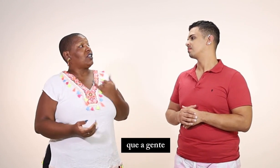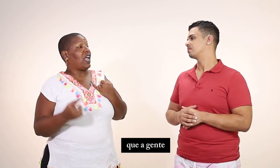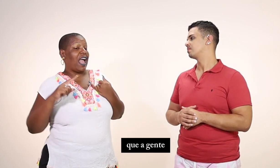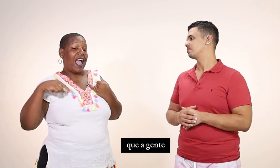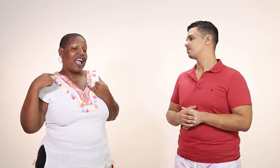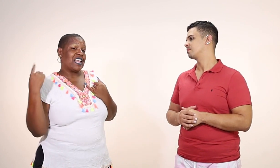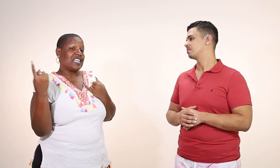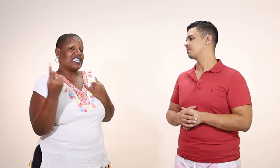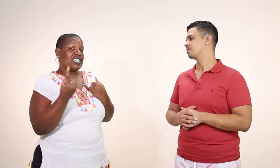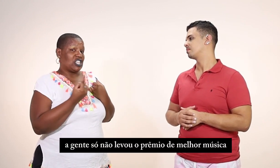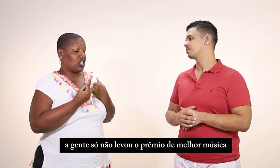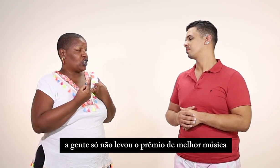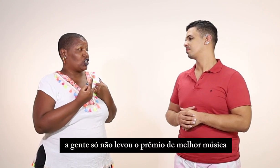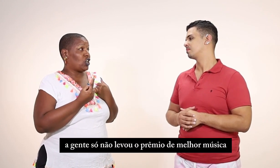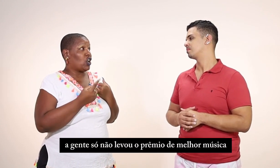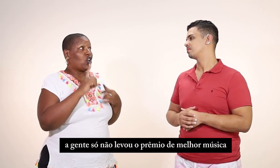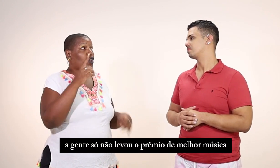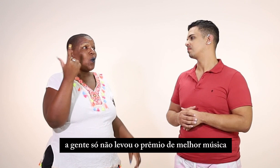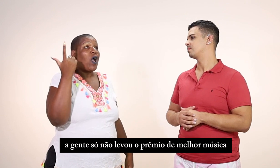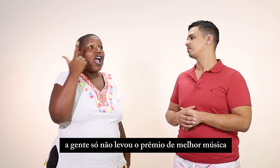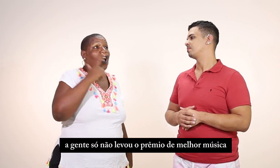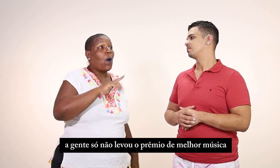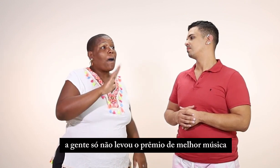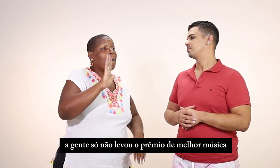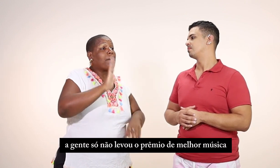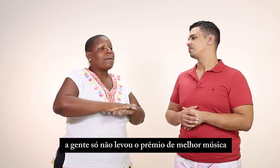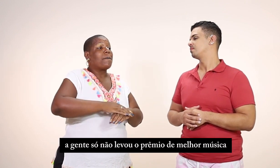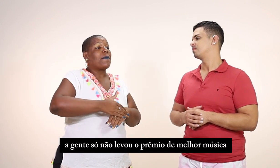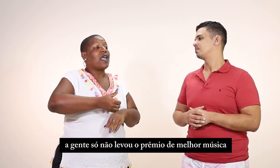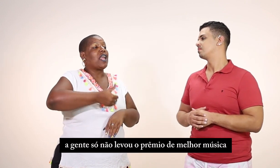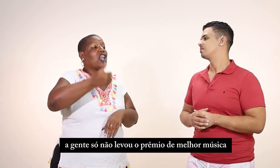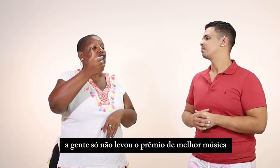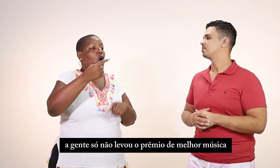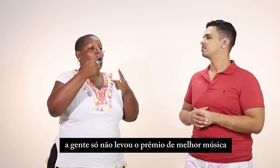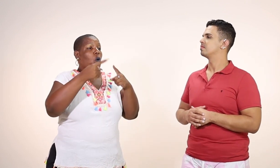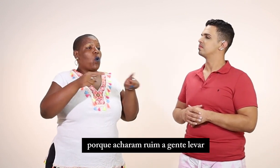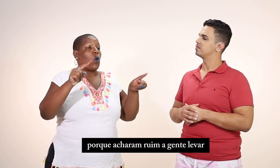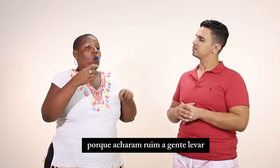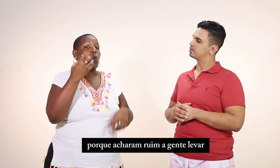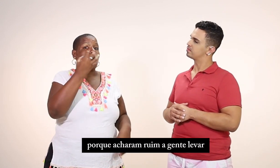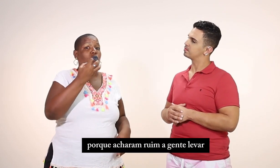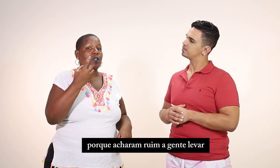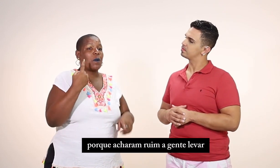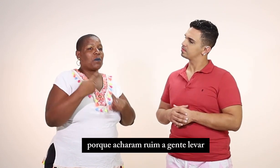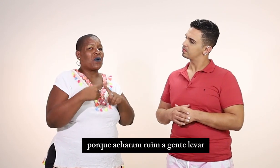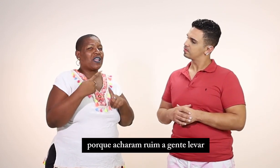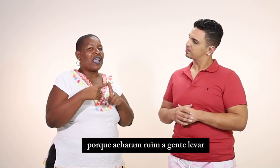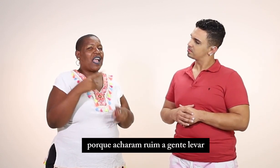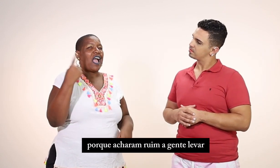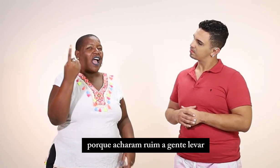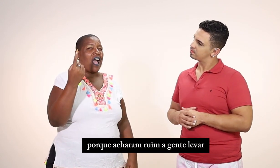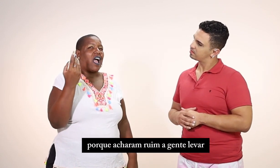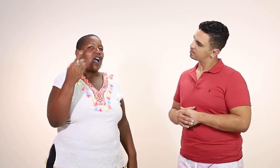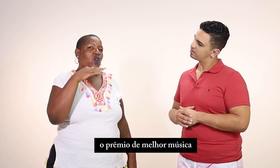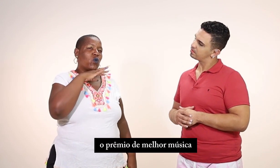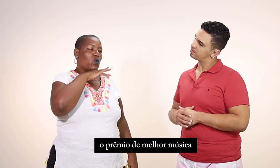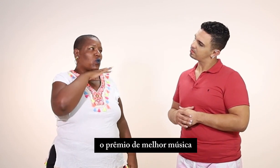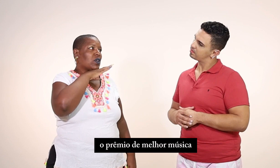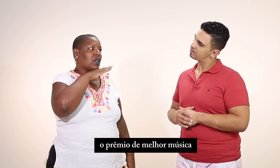gente só não levou o prêmio de melhor música porque acharam ruim a gente levar o prêmio de melhor